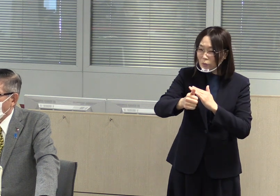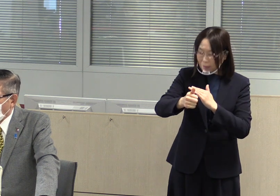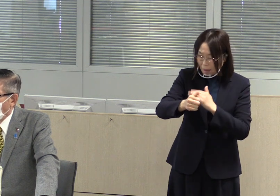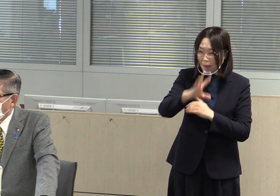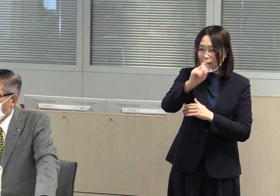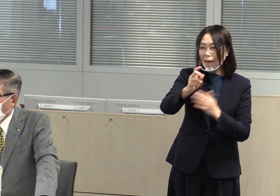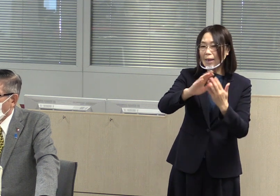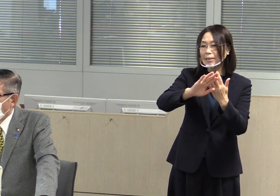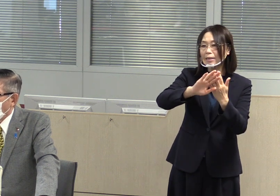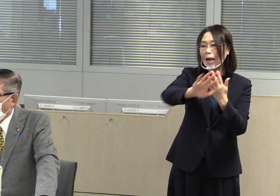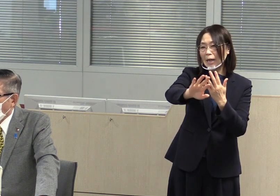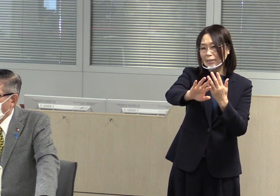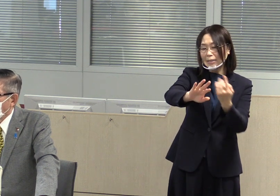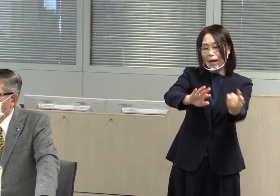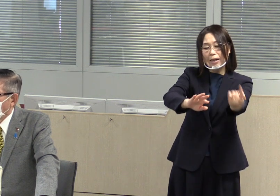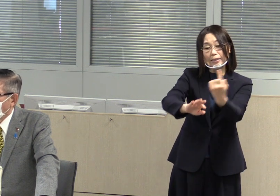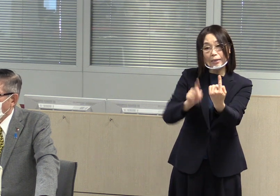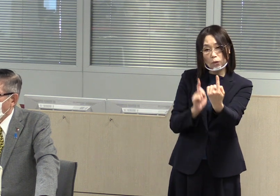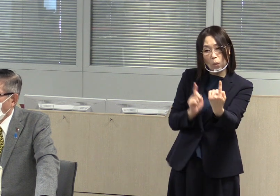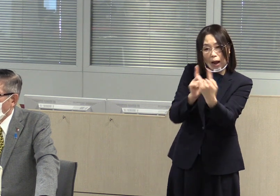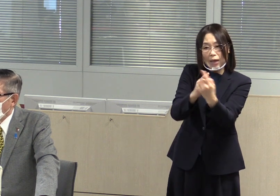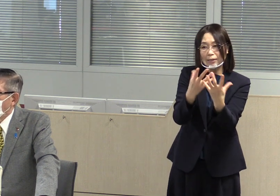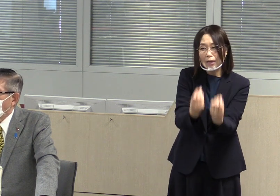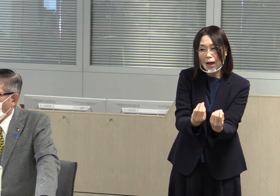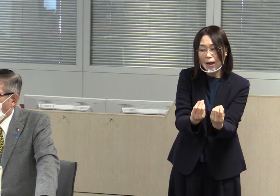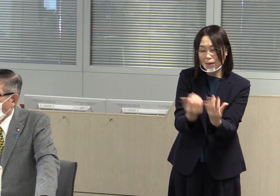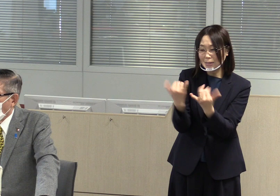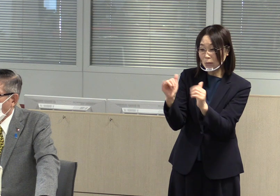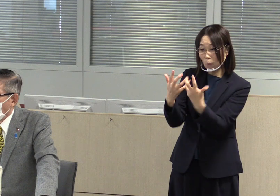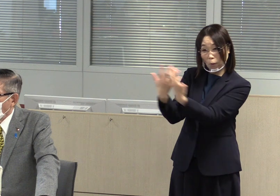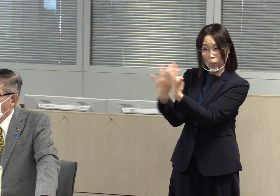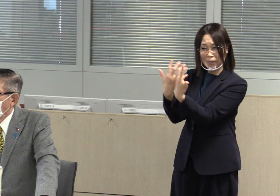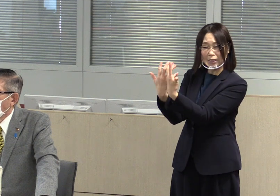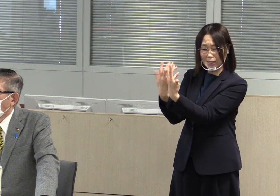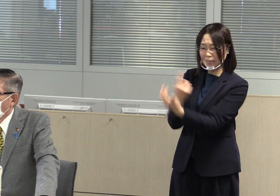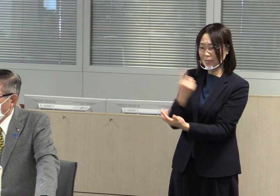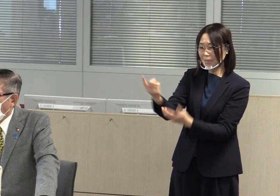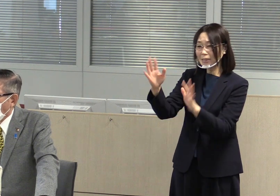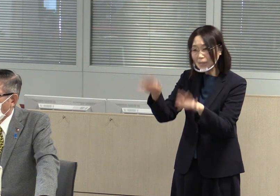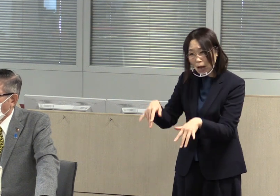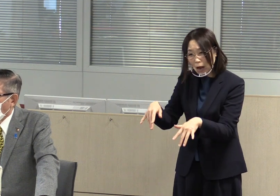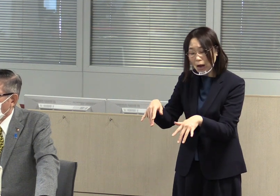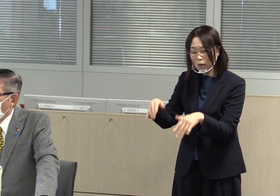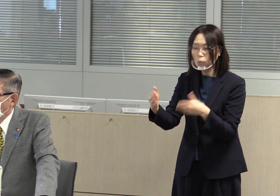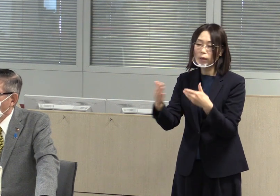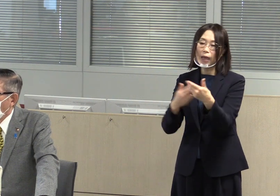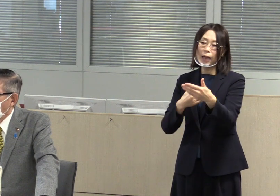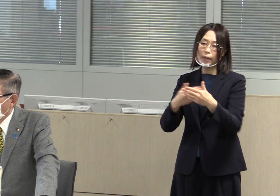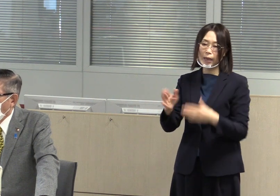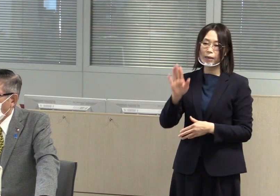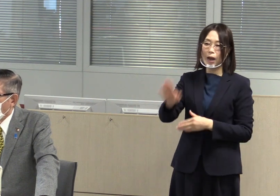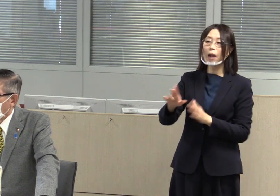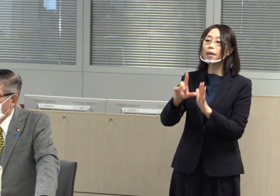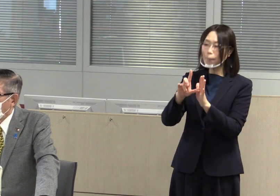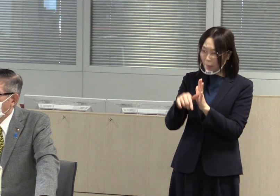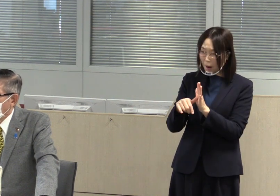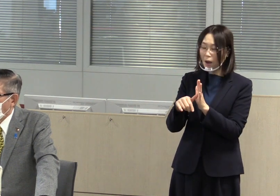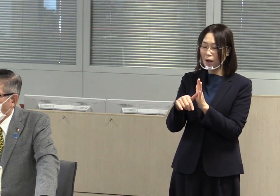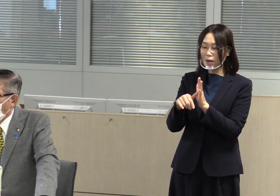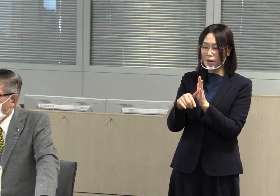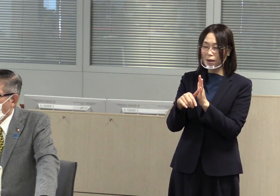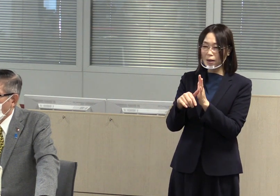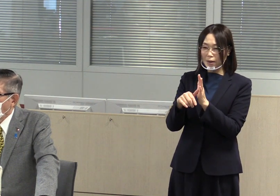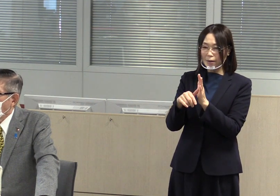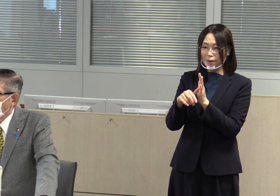会ったとかね、何か混雑のところに行ったとか、そういう事例があれば、そこをあまりね、厳密